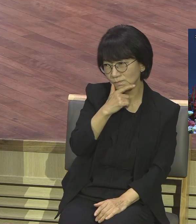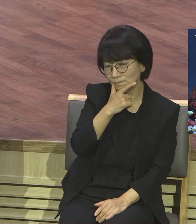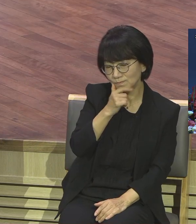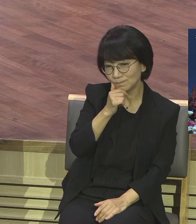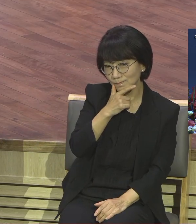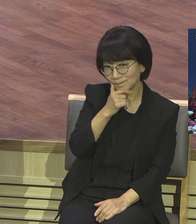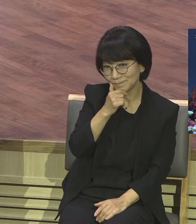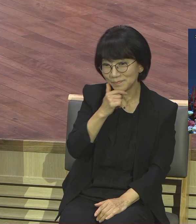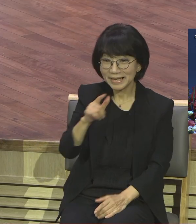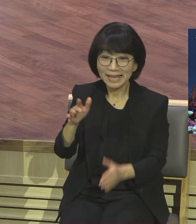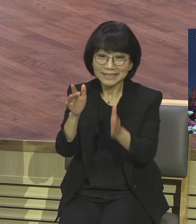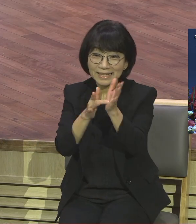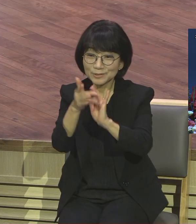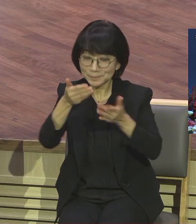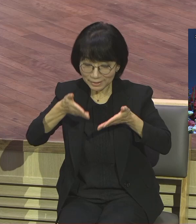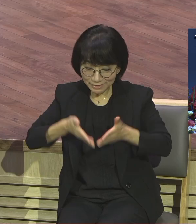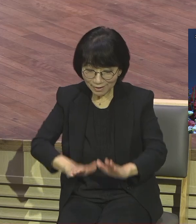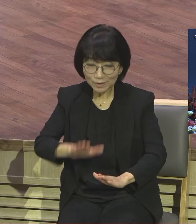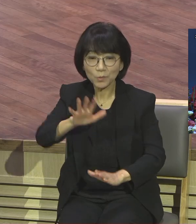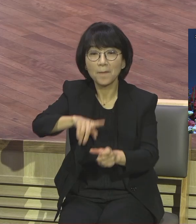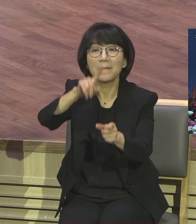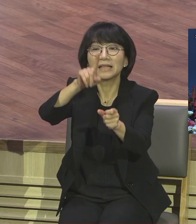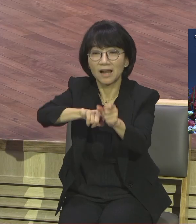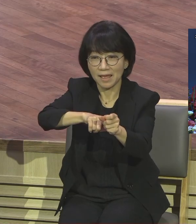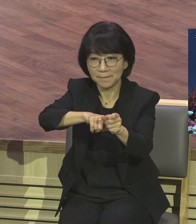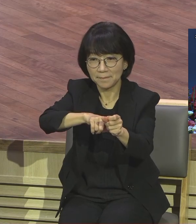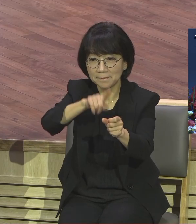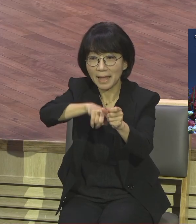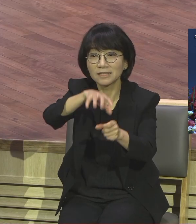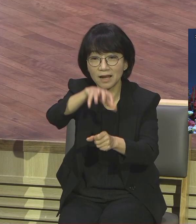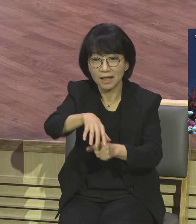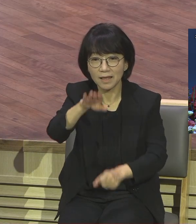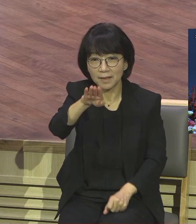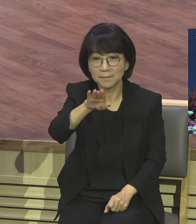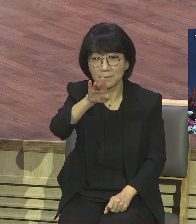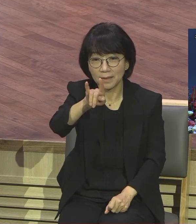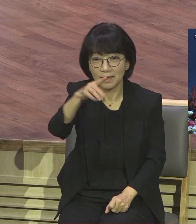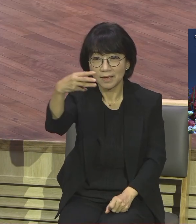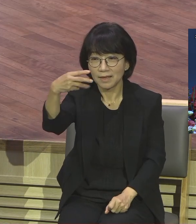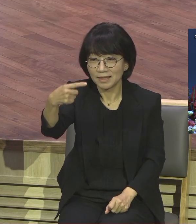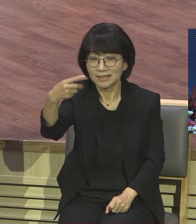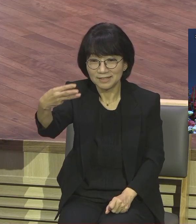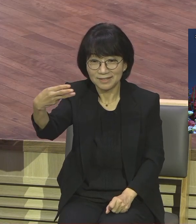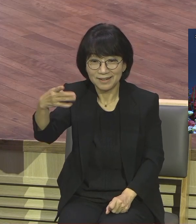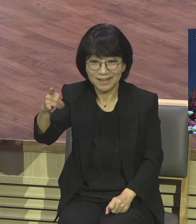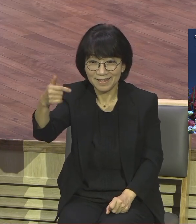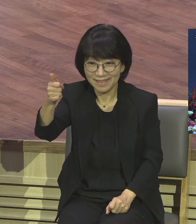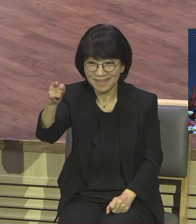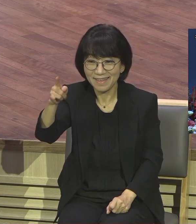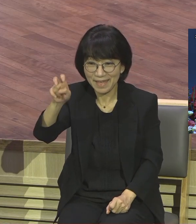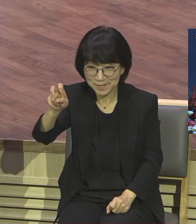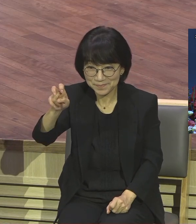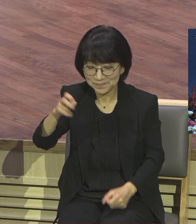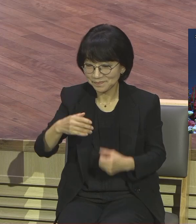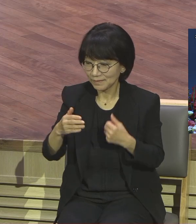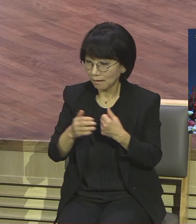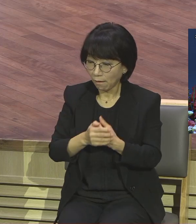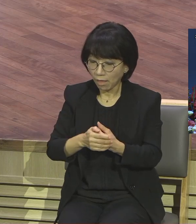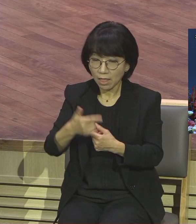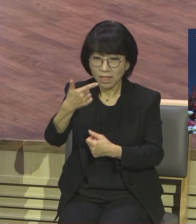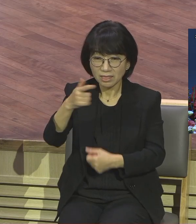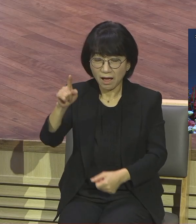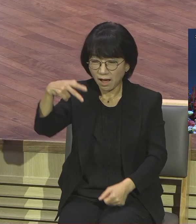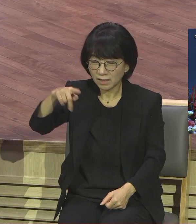예수라고 불려졌습니다. 나사렛은 당시에 이스라엘에 있어서 아주 아무것도